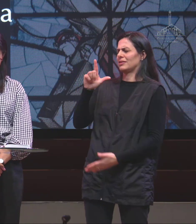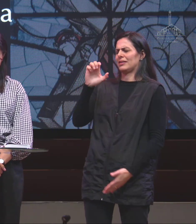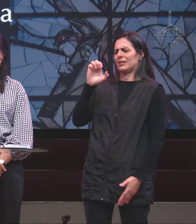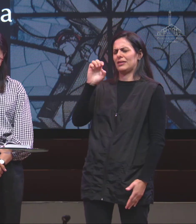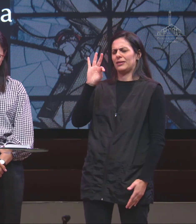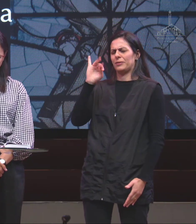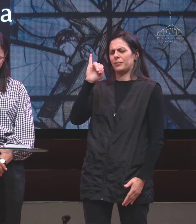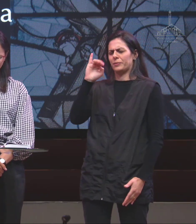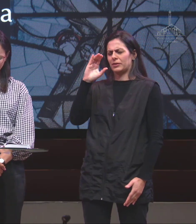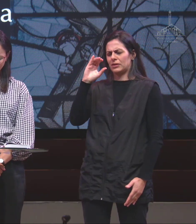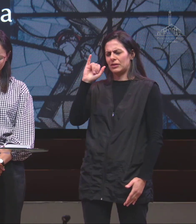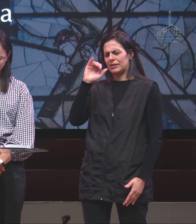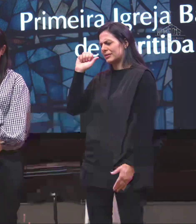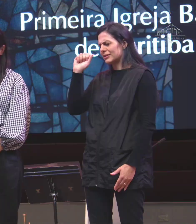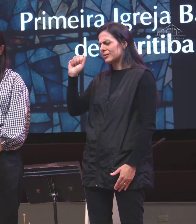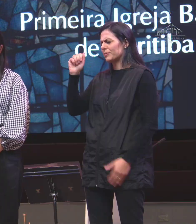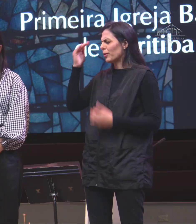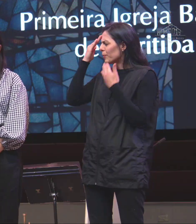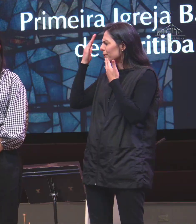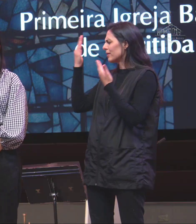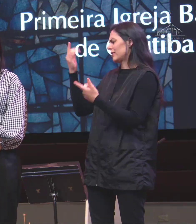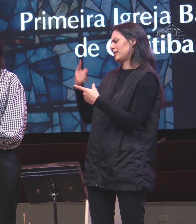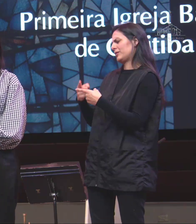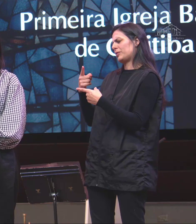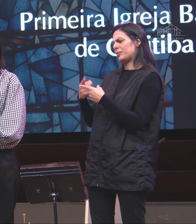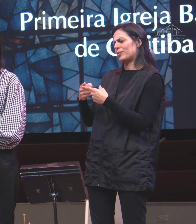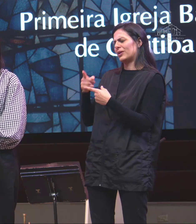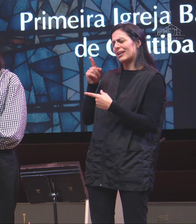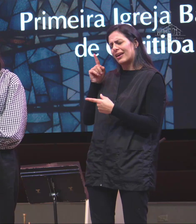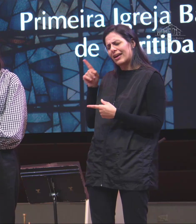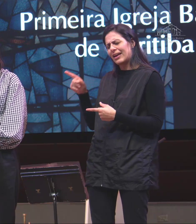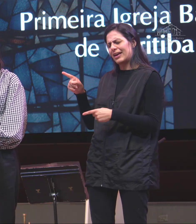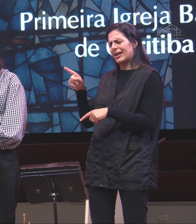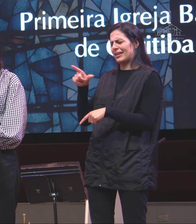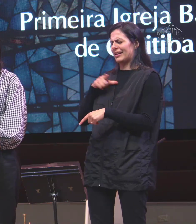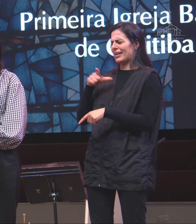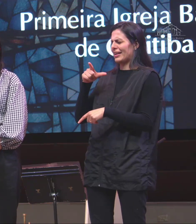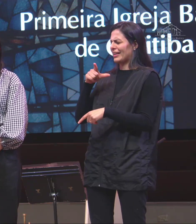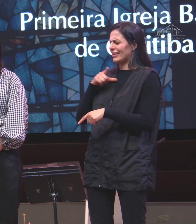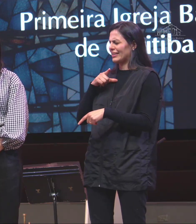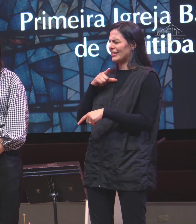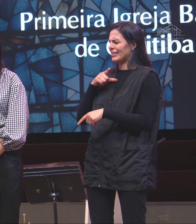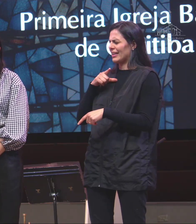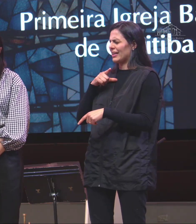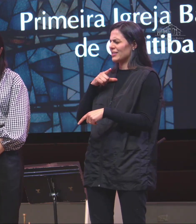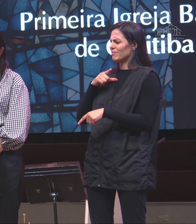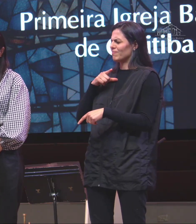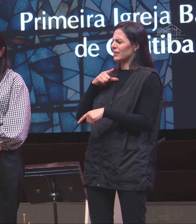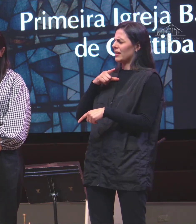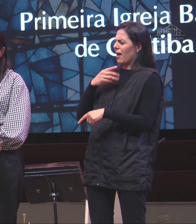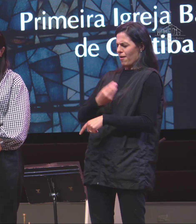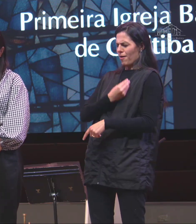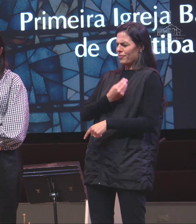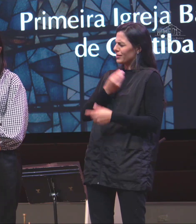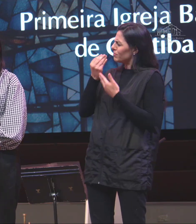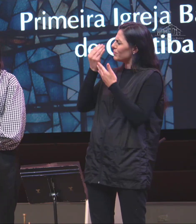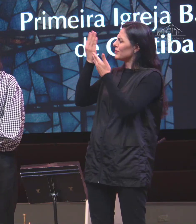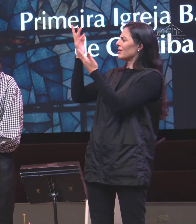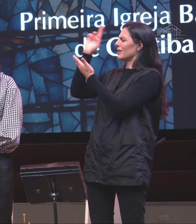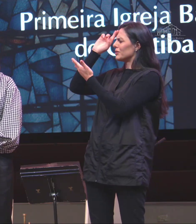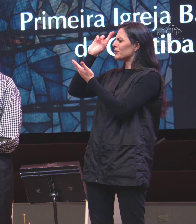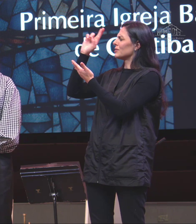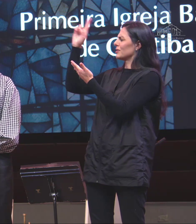Senhor através da escrita. Obrigado porque ela tem se dedicado ao Senhor e, de certa forma, está abrindo o seu